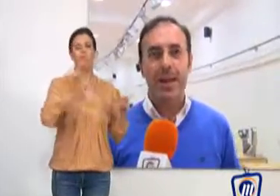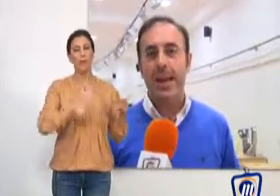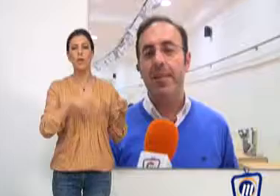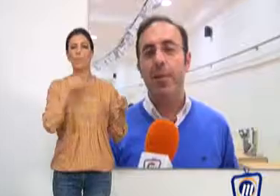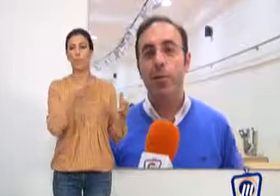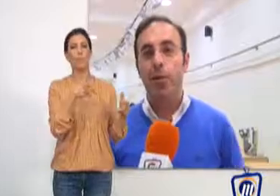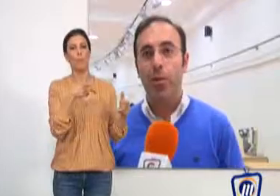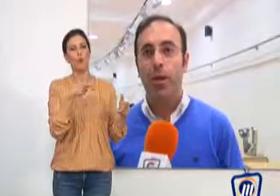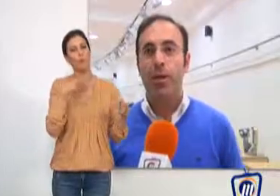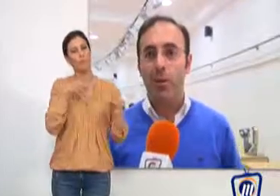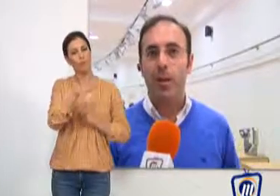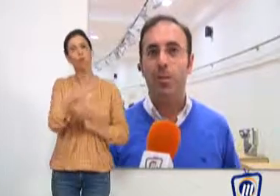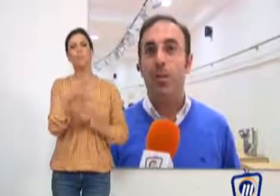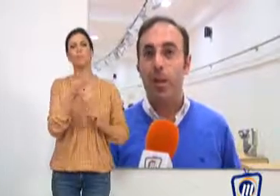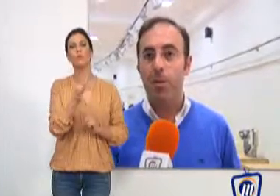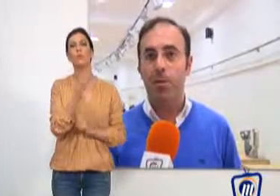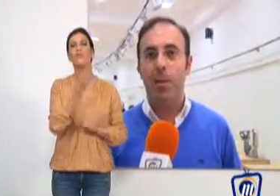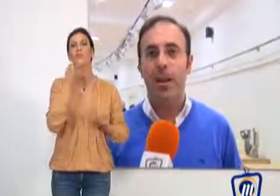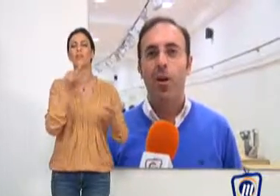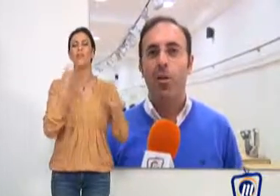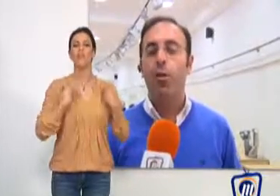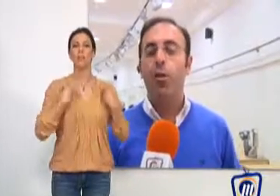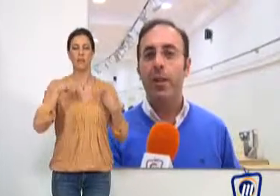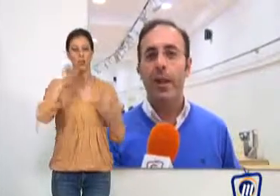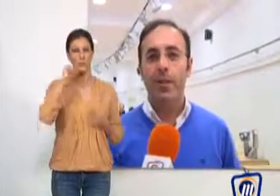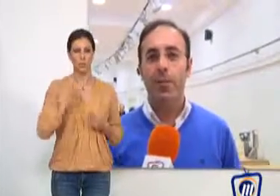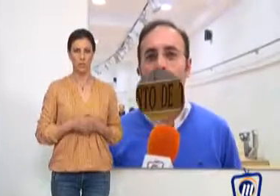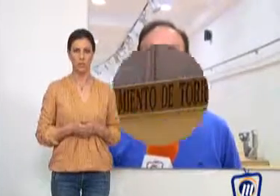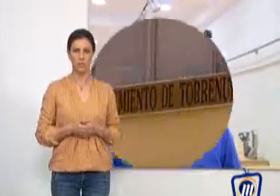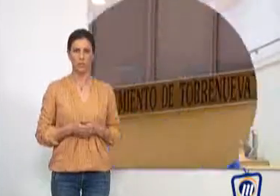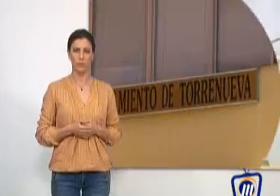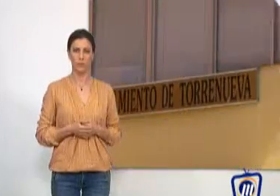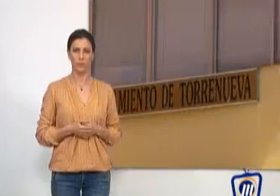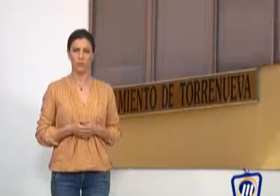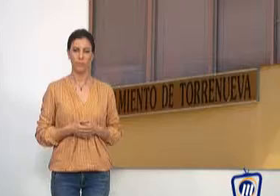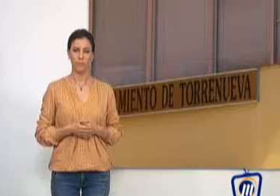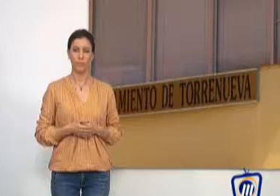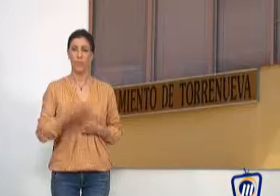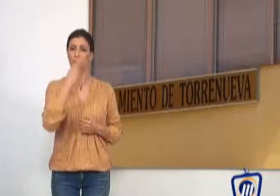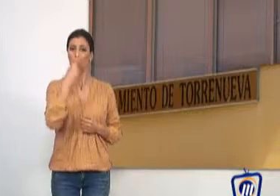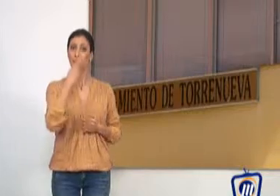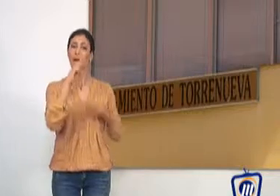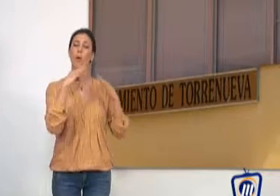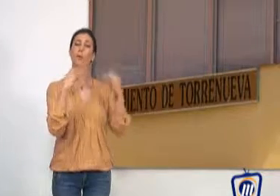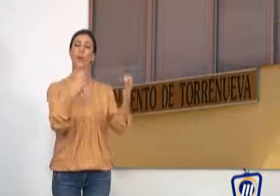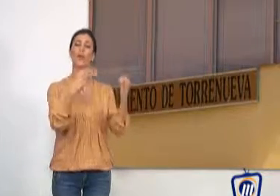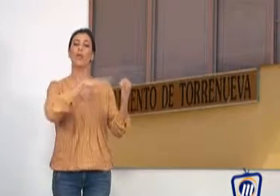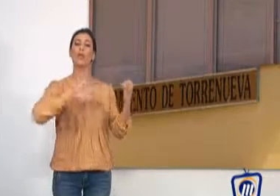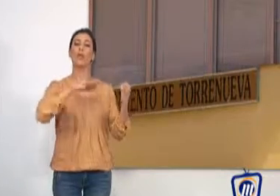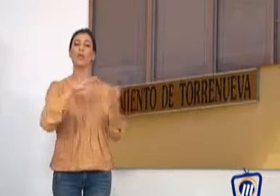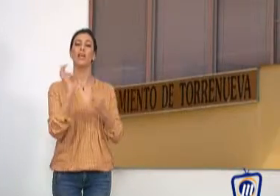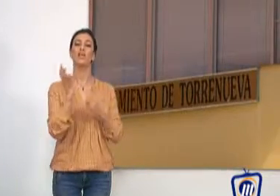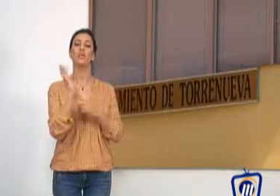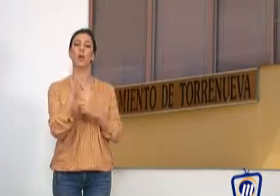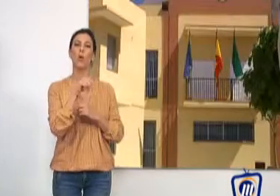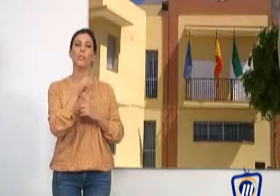Altair y su implicación en la vida social madrileña en el salón de plenos ante la entidad local